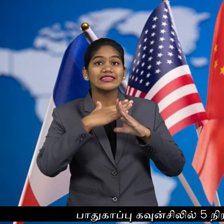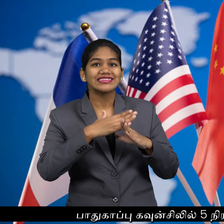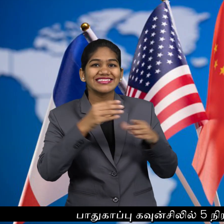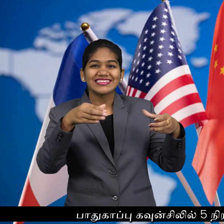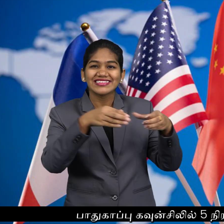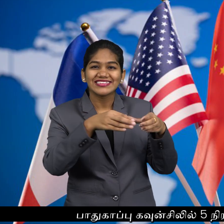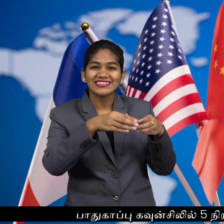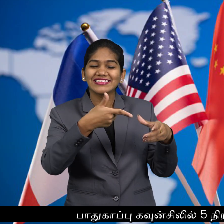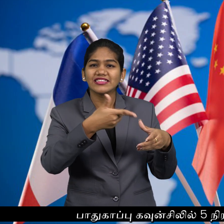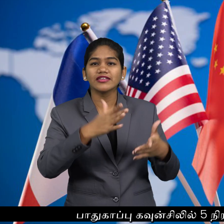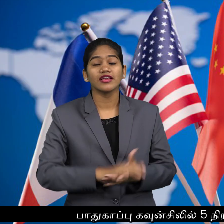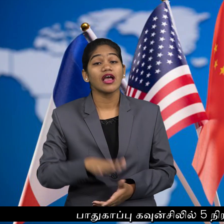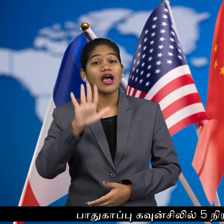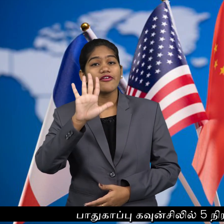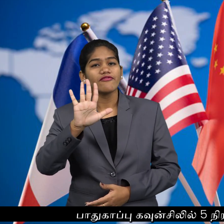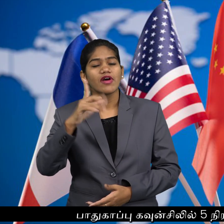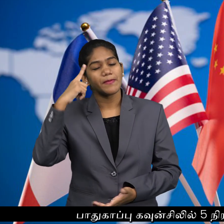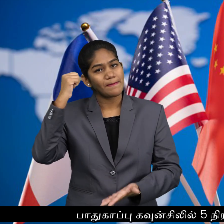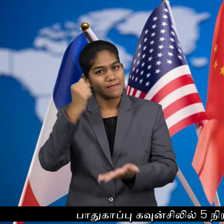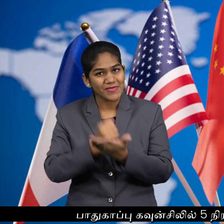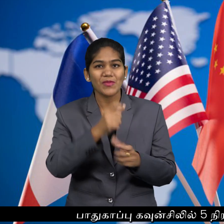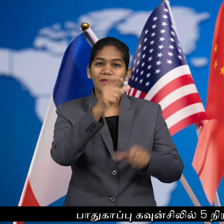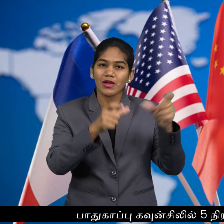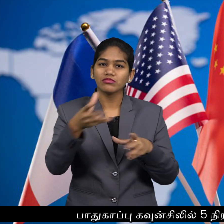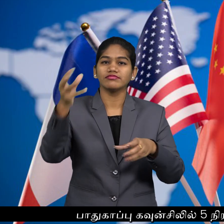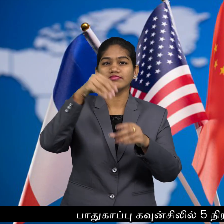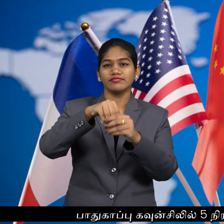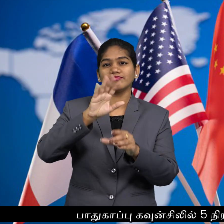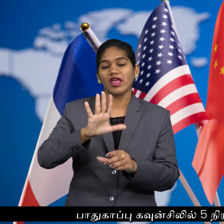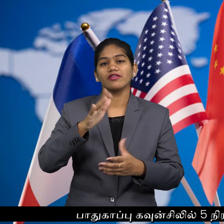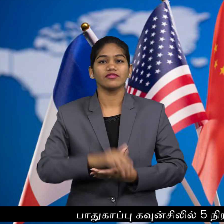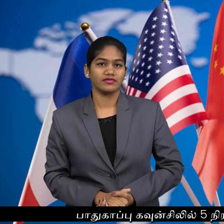பாதுகாப்பு கவுன்சிலில் 5 நிரந்தர உறுப்பினர்கள் உள்ளனர்.